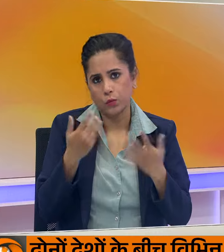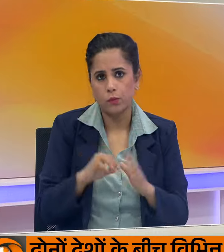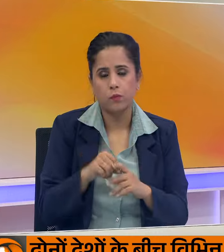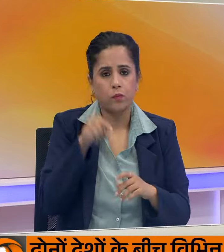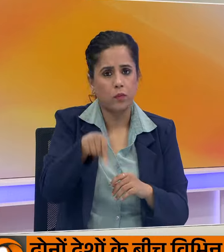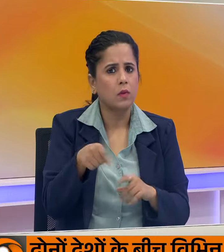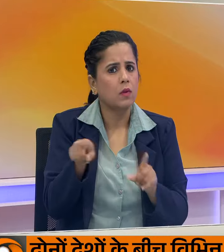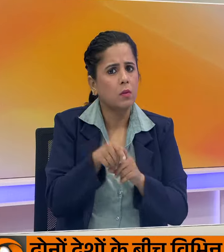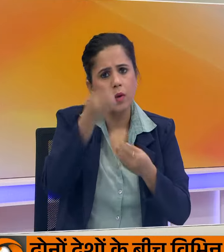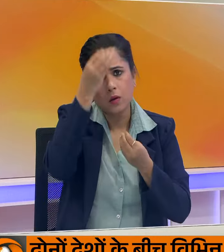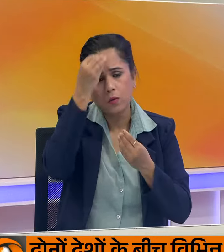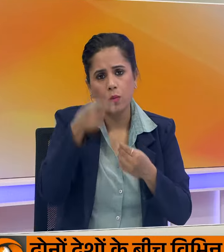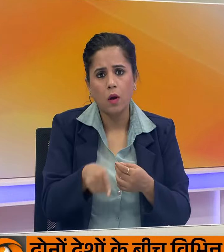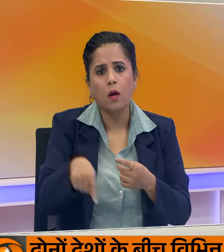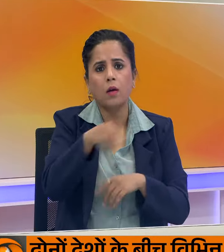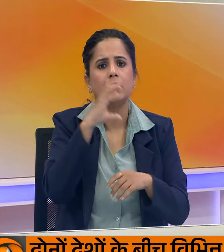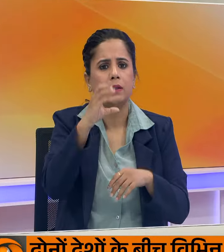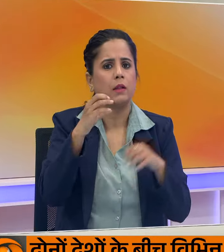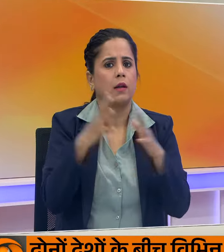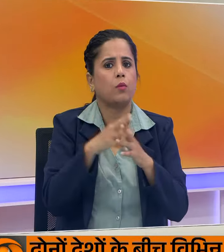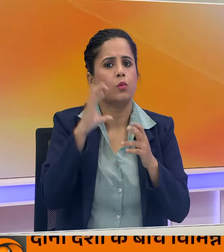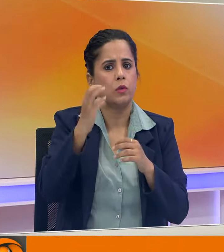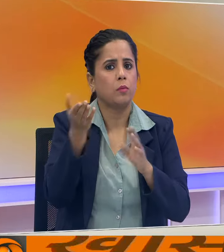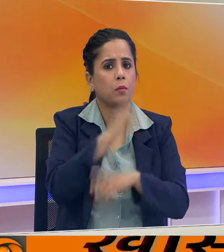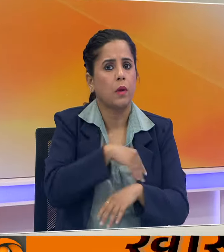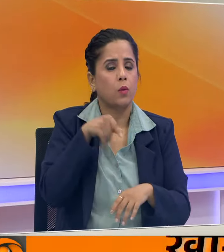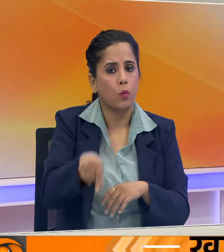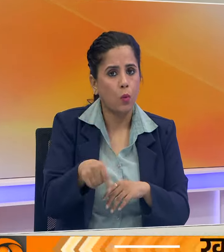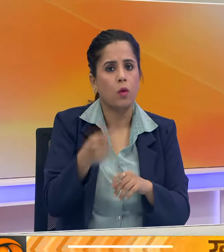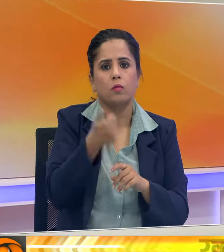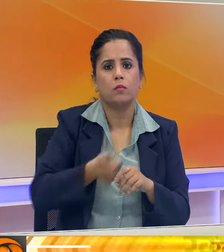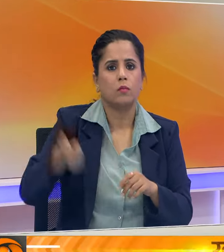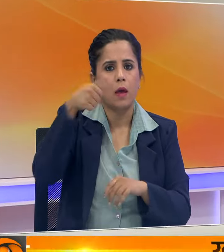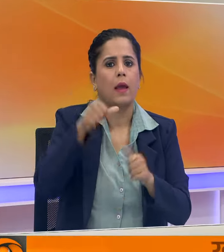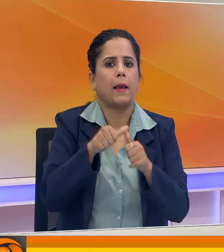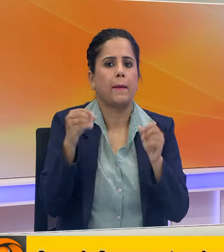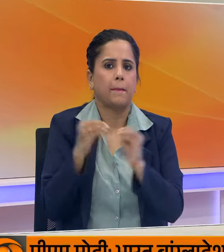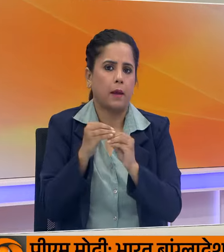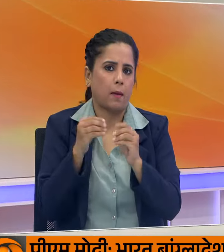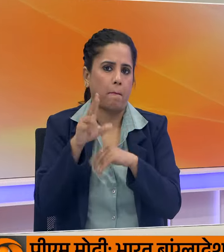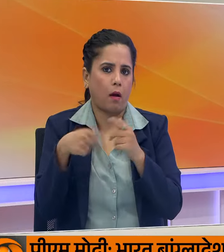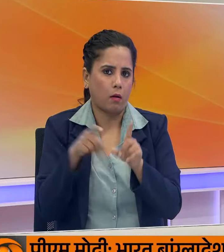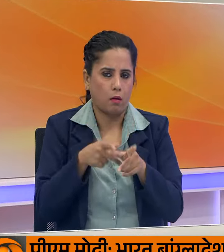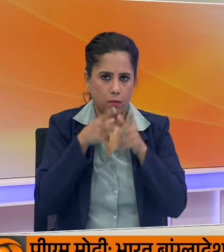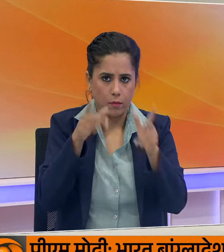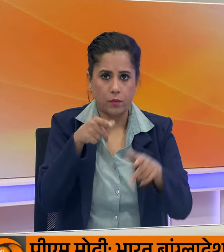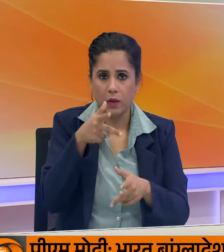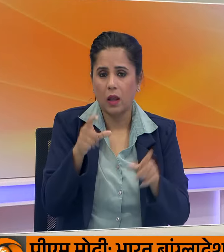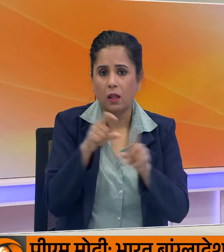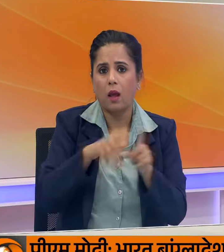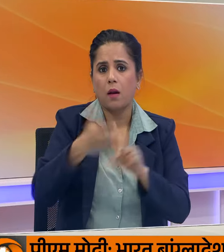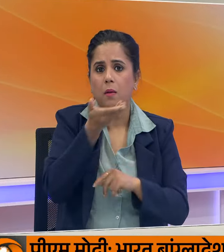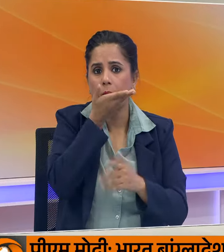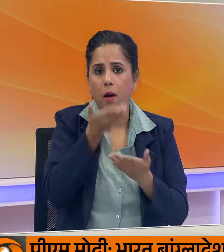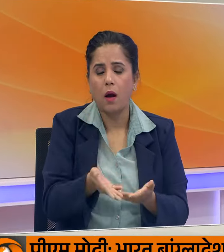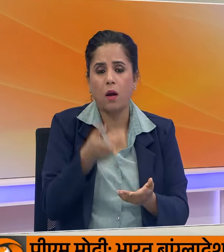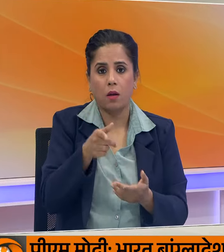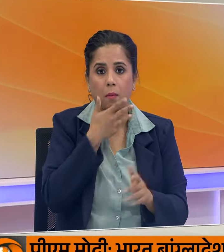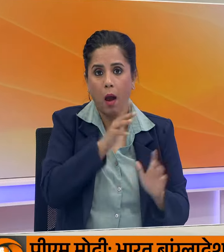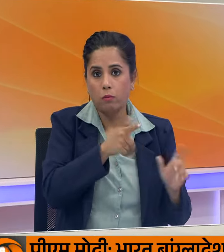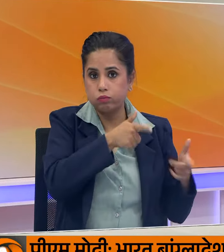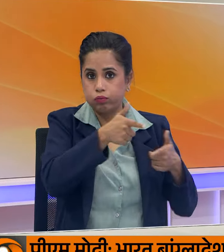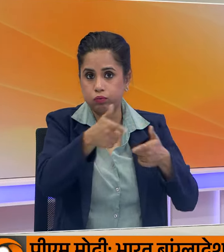इस बात की जानकारी दी सीडब्ल्यूसी के पूर्व अध्यक्ष ए बी पंया ने उन्होंने कहा कि दिल्ली का पानी जब ट्रेवल करता